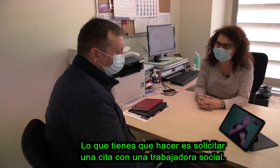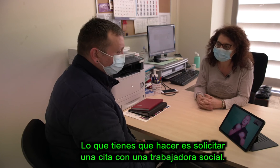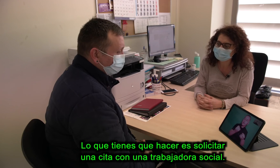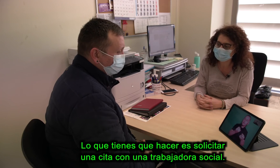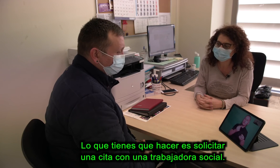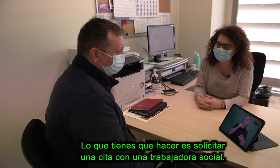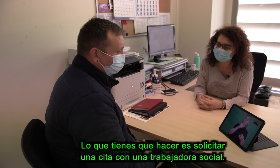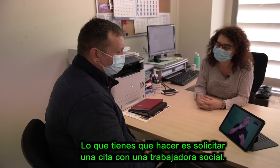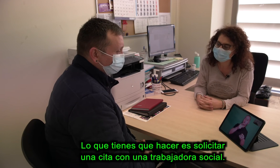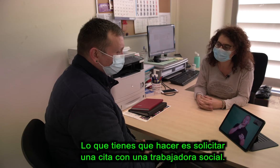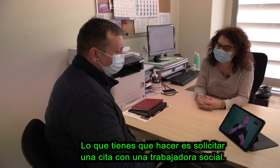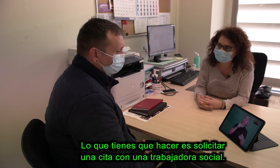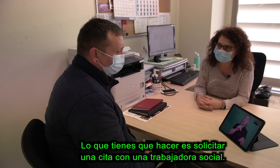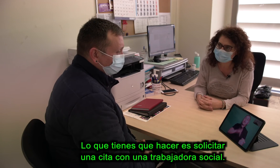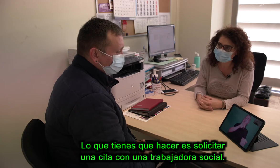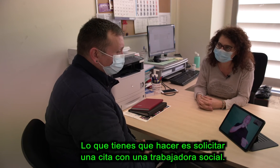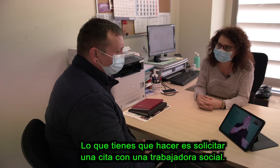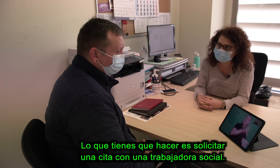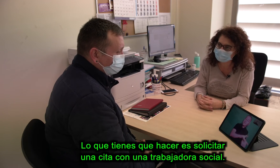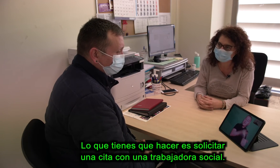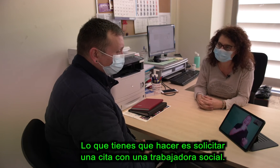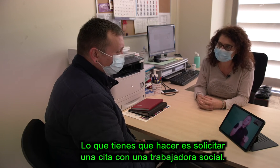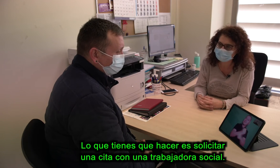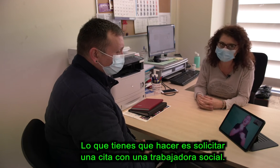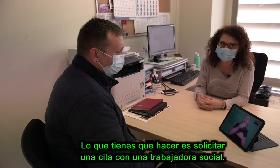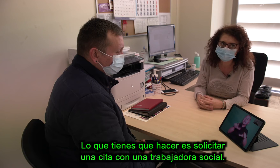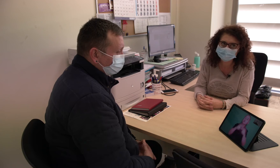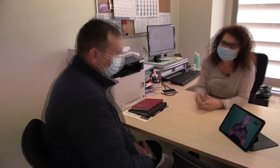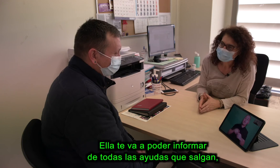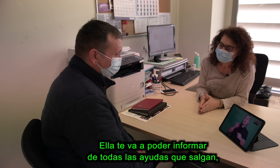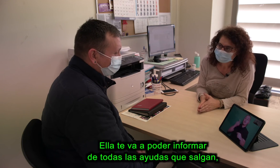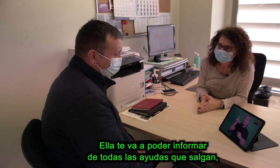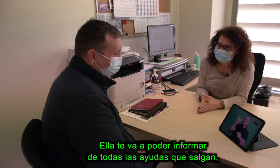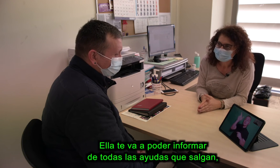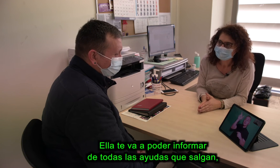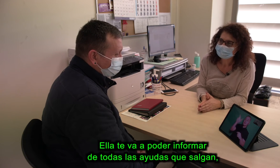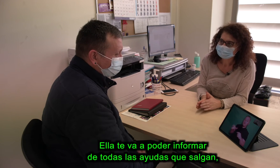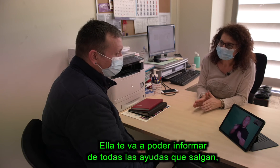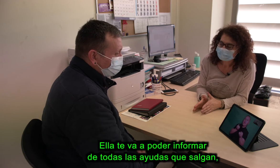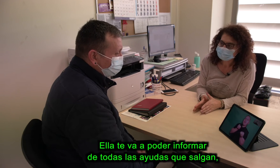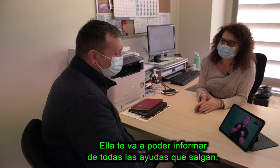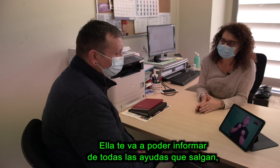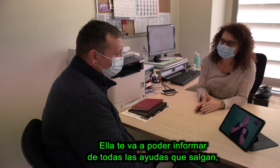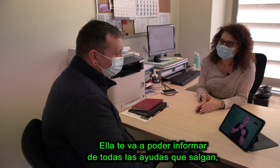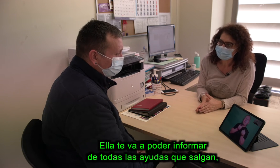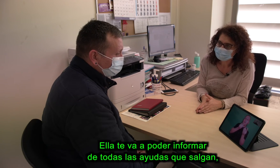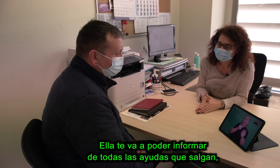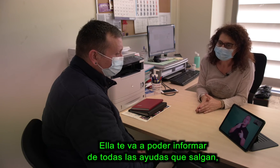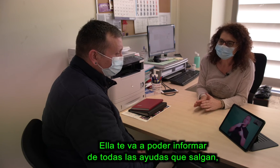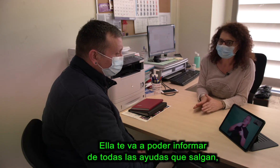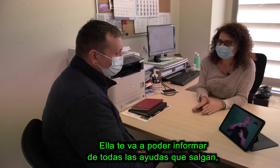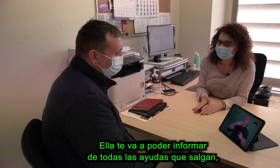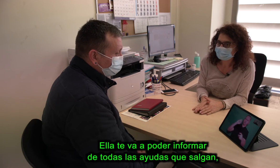Lo que tienes que hacer es solicitar una cita con una trabajadora social. Ella te va a poder informar de todas